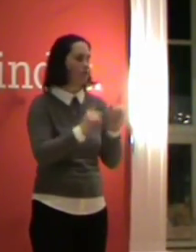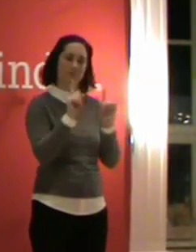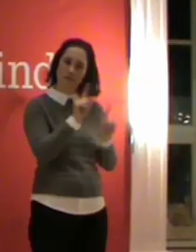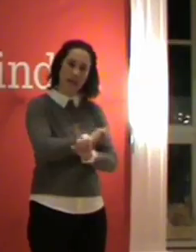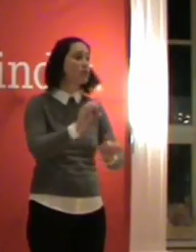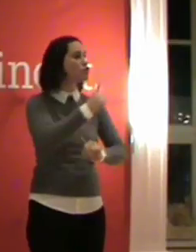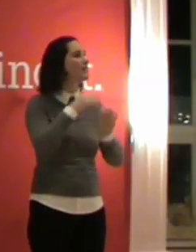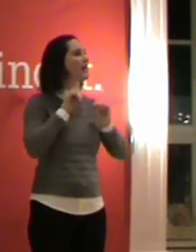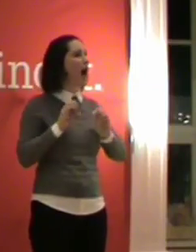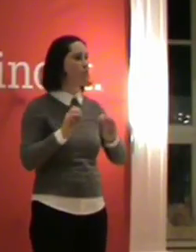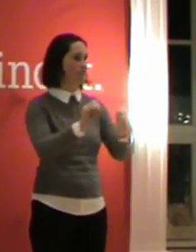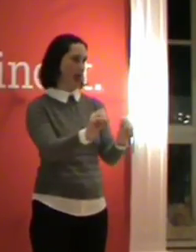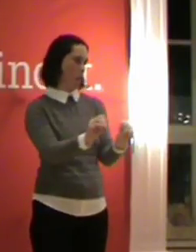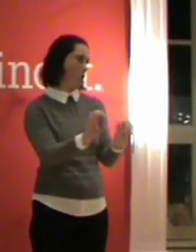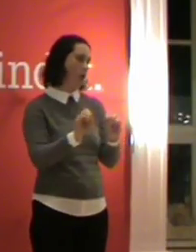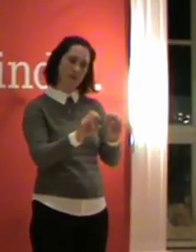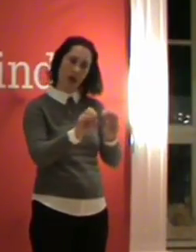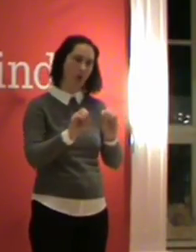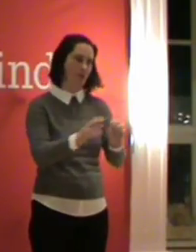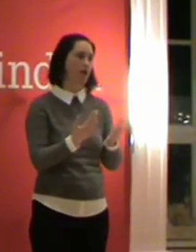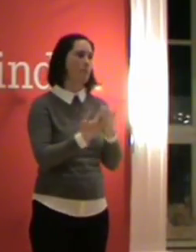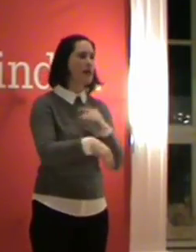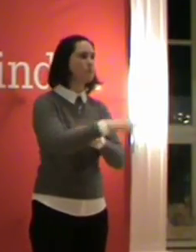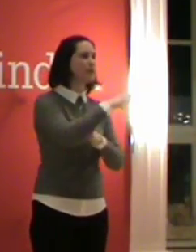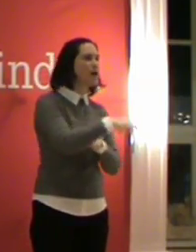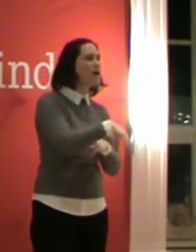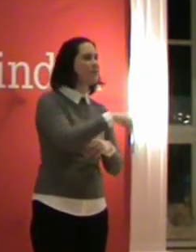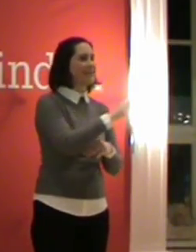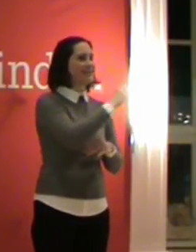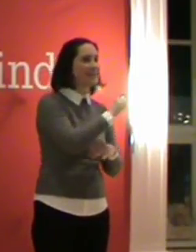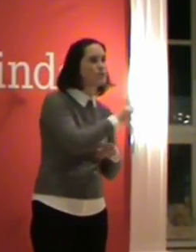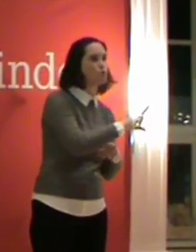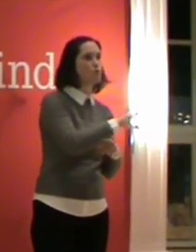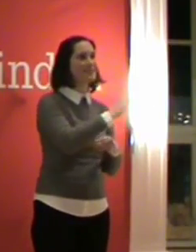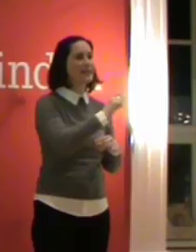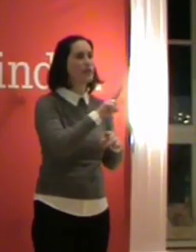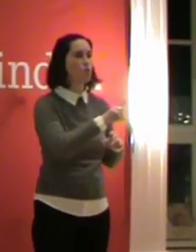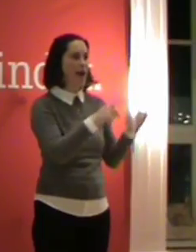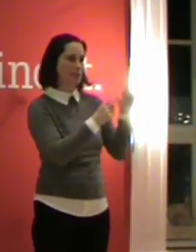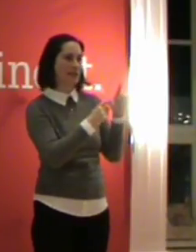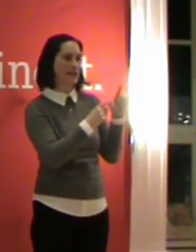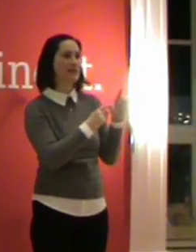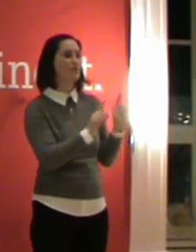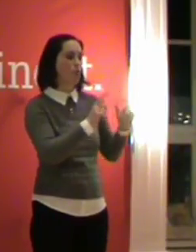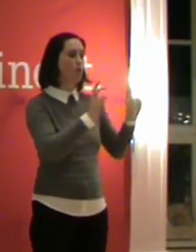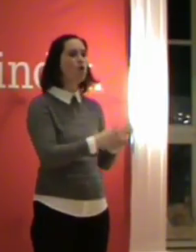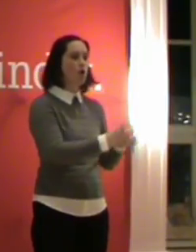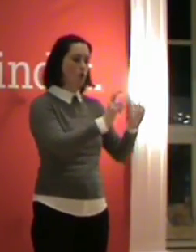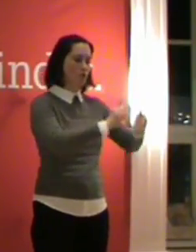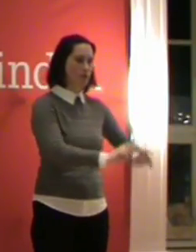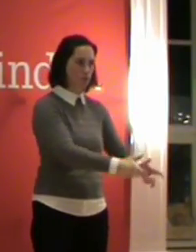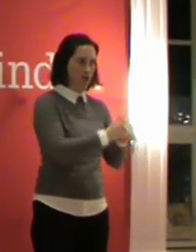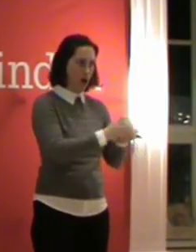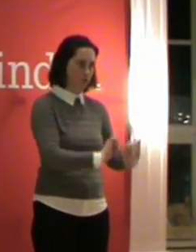Aufklärung. Komischerweise verweigern sich da sowohl Union, SPD, auch als die Grünen einen Untersuchungsausschuss da einzusetzen. Wir werden allerdings